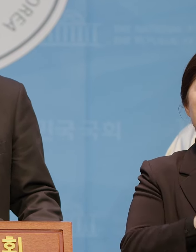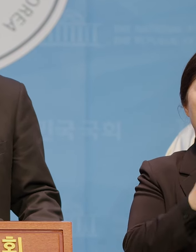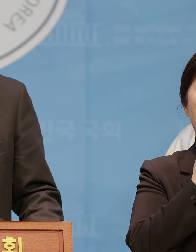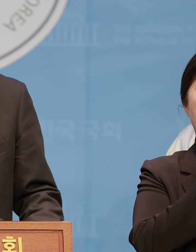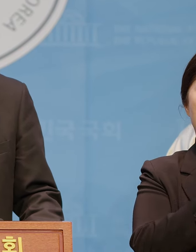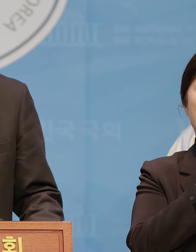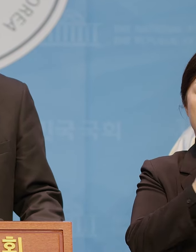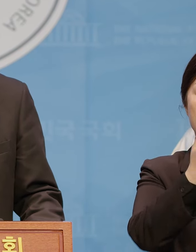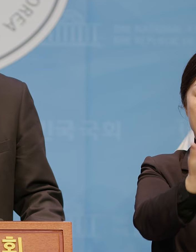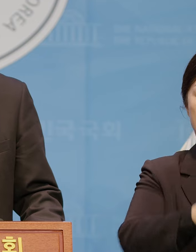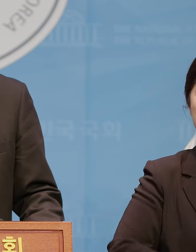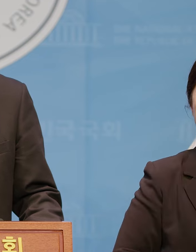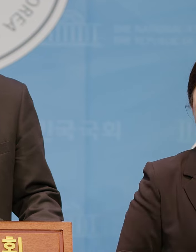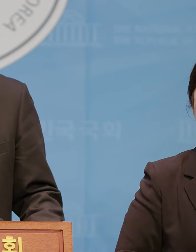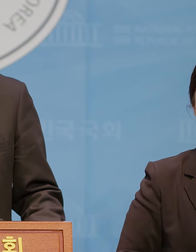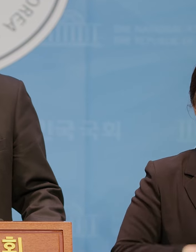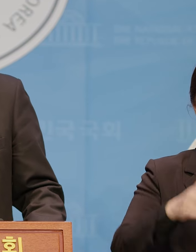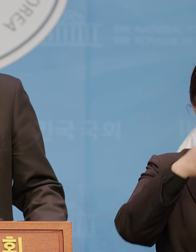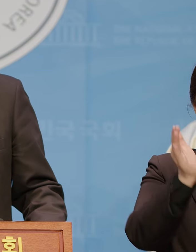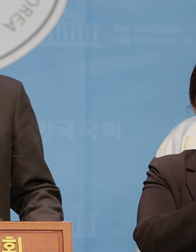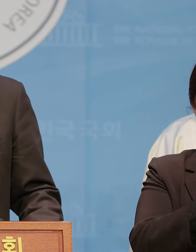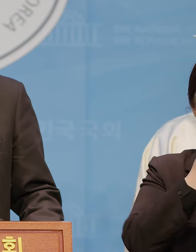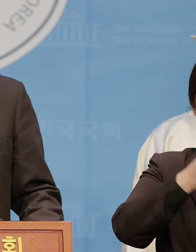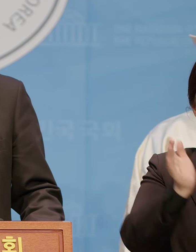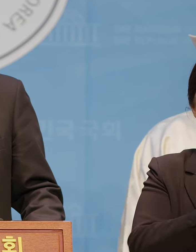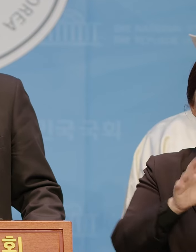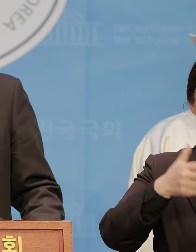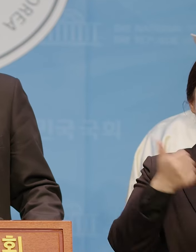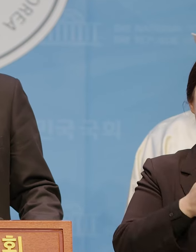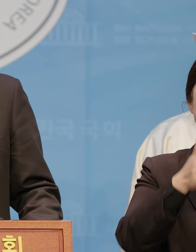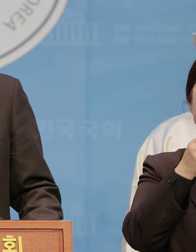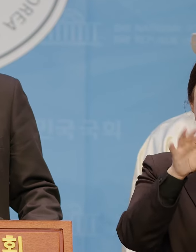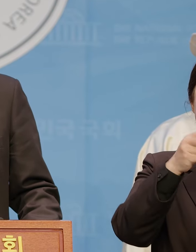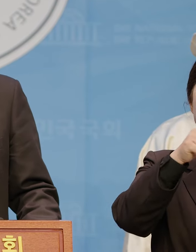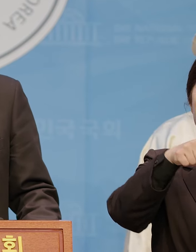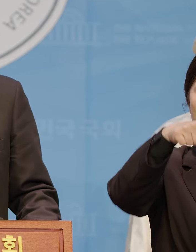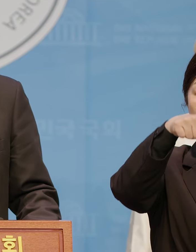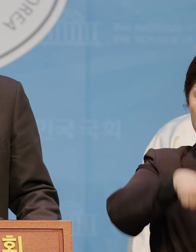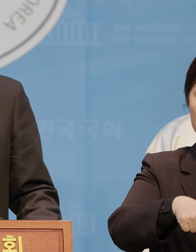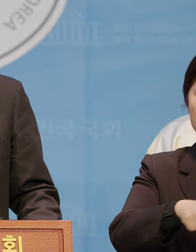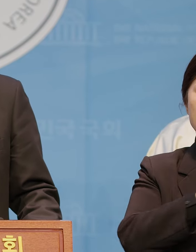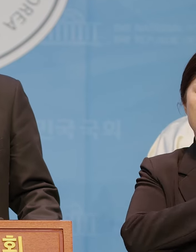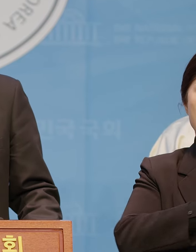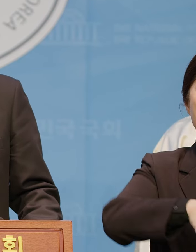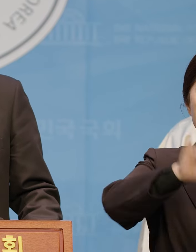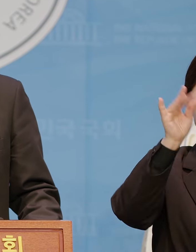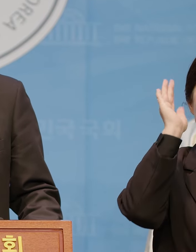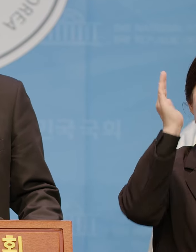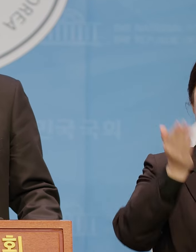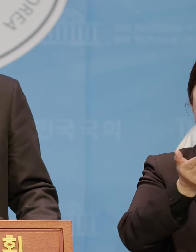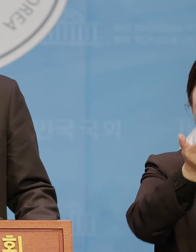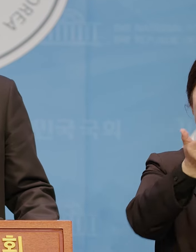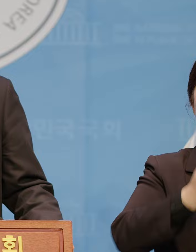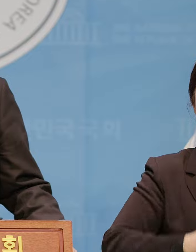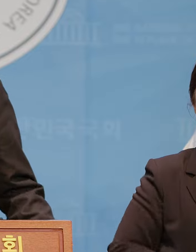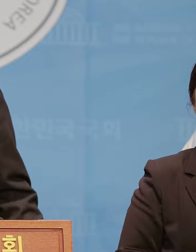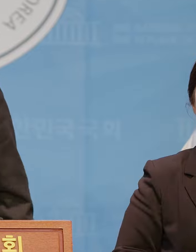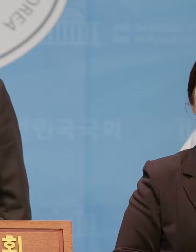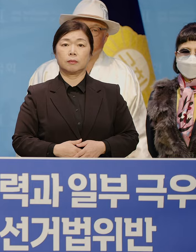시작하겠습니다 먼저 더불어민주당 국회의원 강덕구 의원님께서 여는 발언해